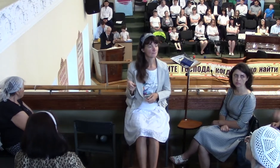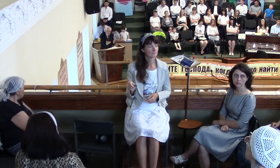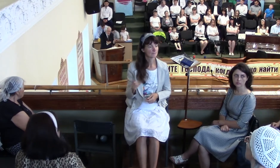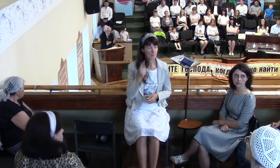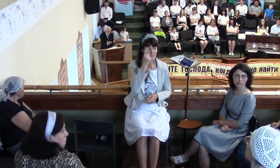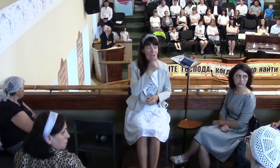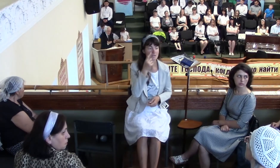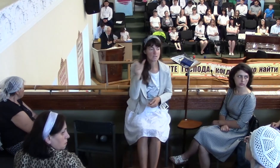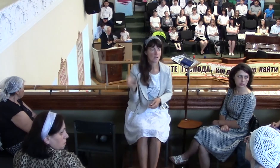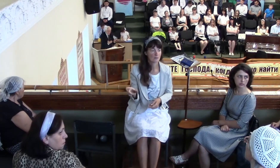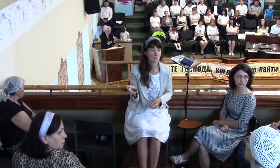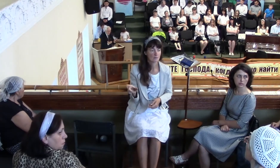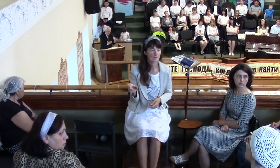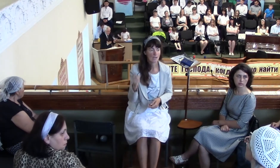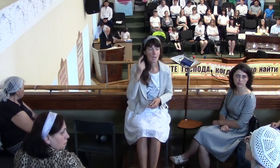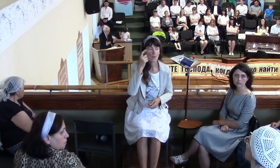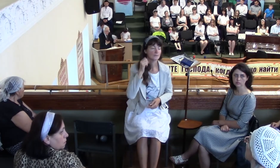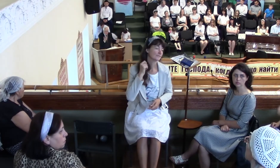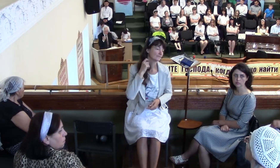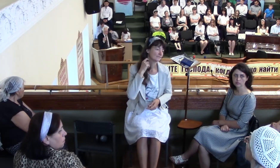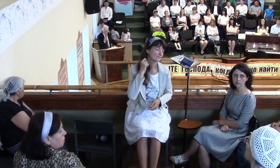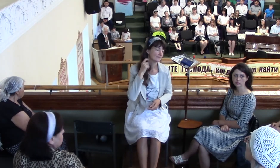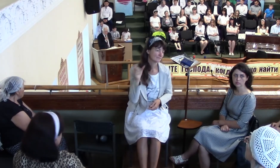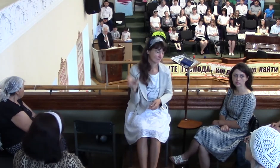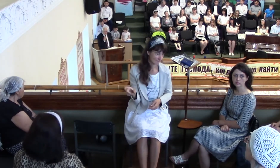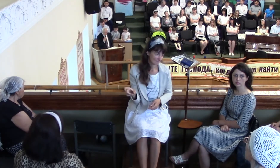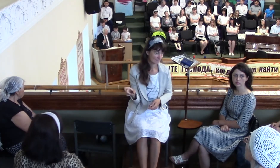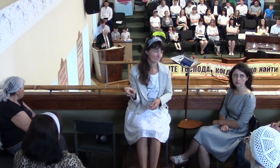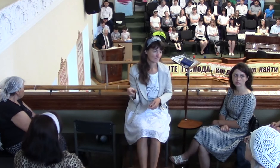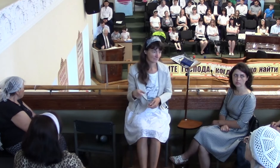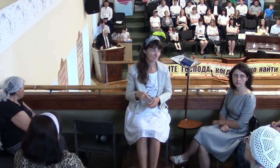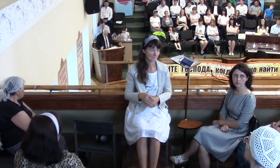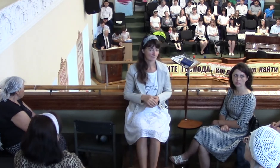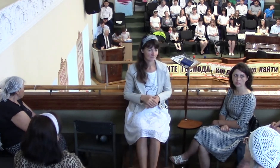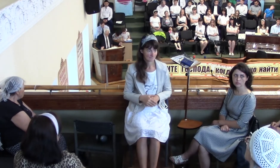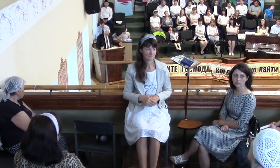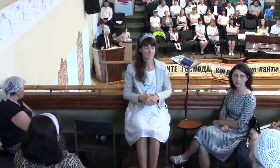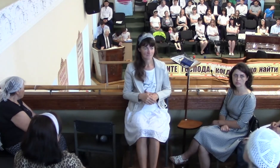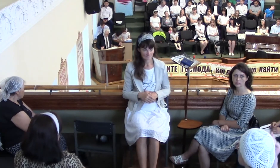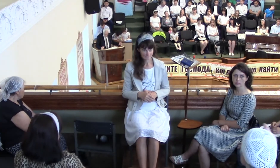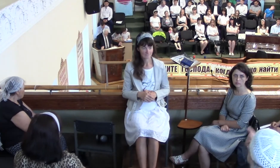что дорога душа человеческая. И мы должны понимать цену своей души.